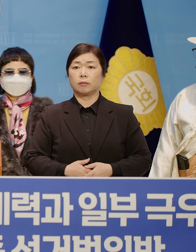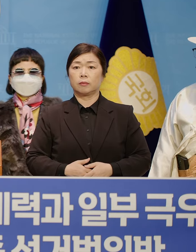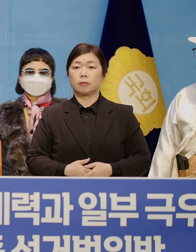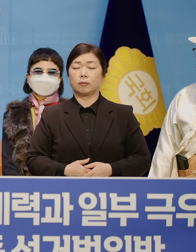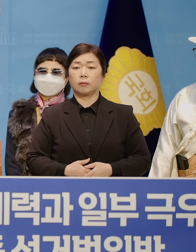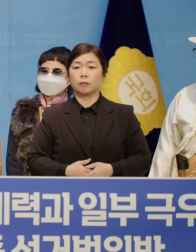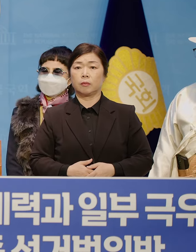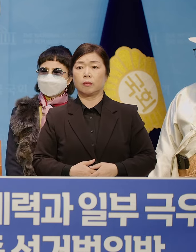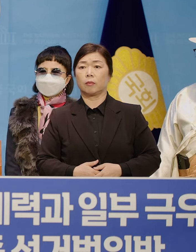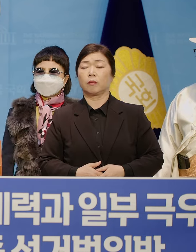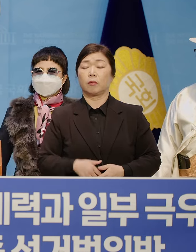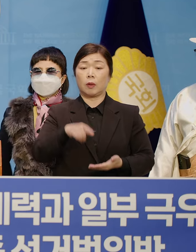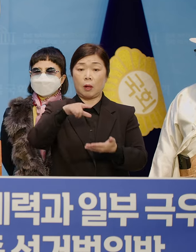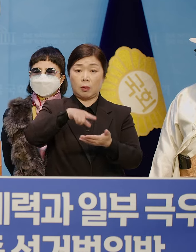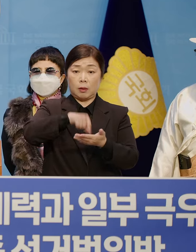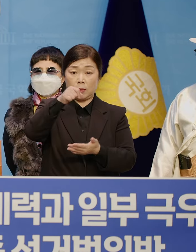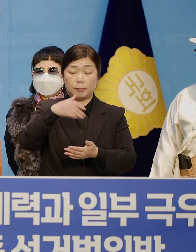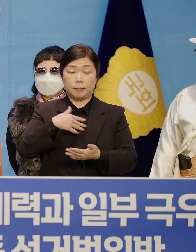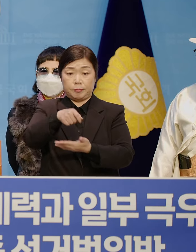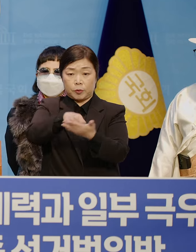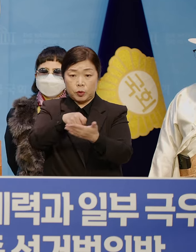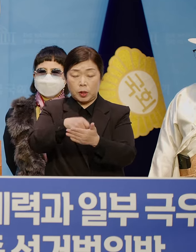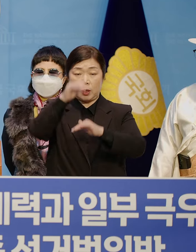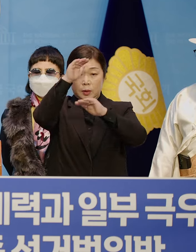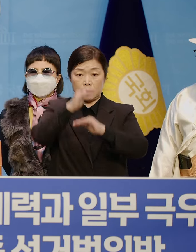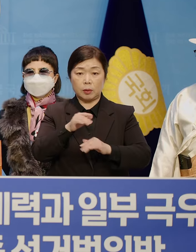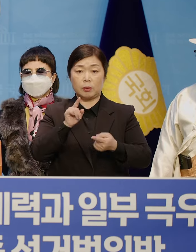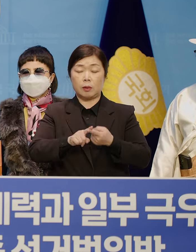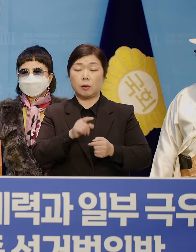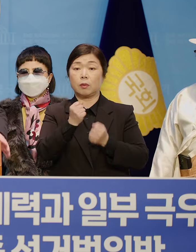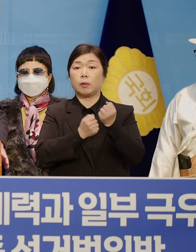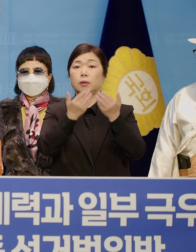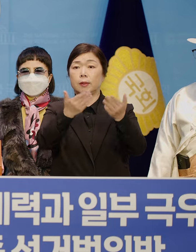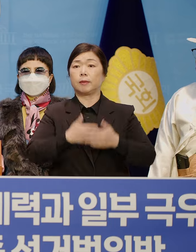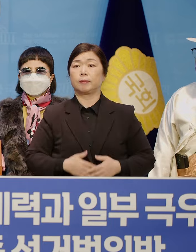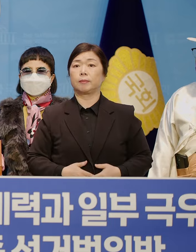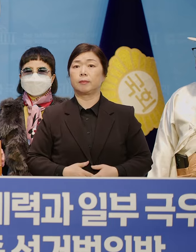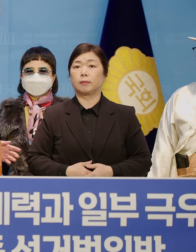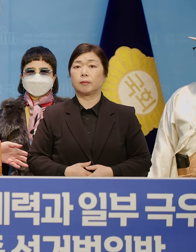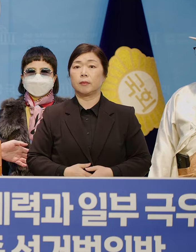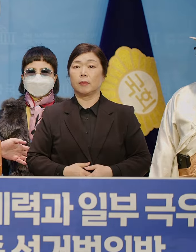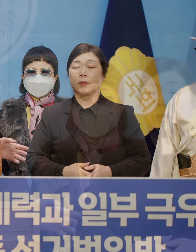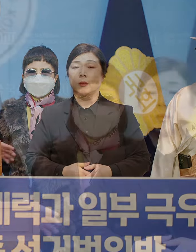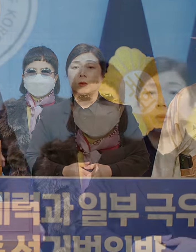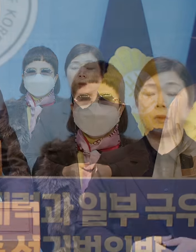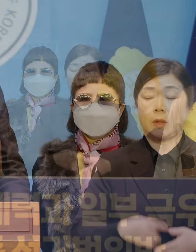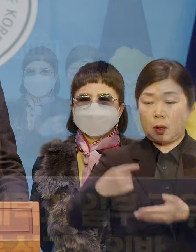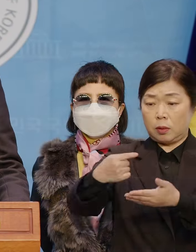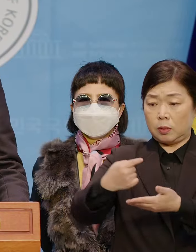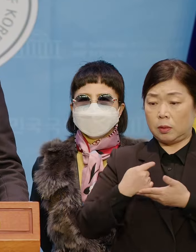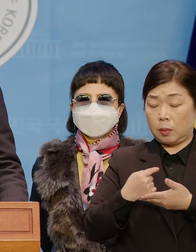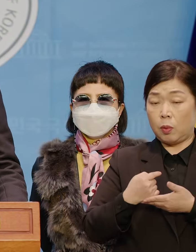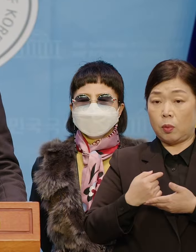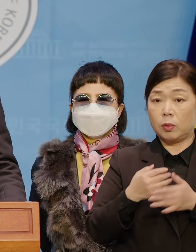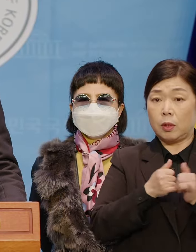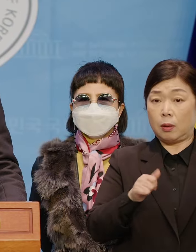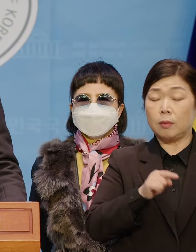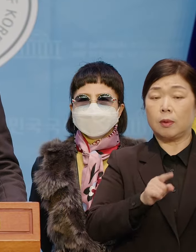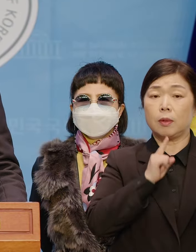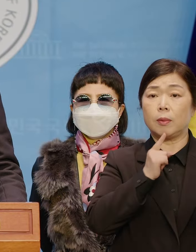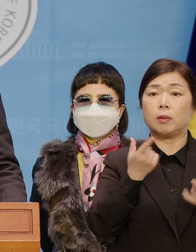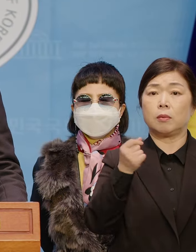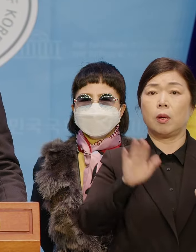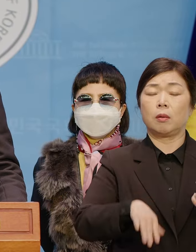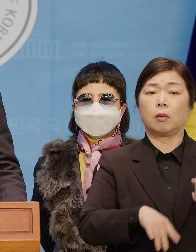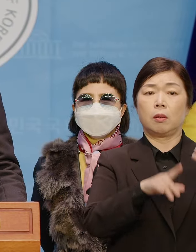주십시오 간단히 제가 취재 경외하고 사건 개호를 말씀을 좀 드리겠습니다 여기 제보자분께서 말씀해 주셨는데 2월